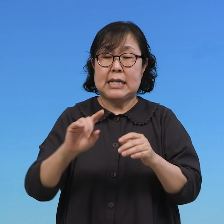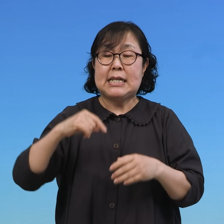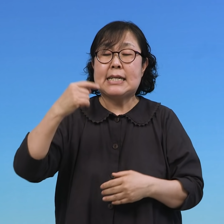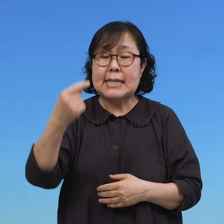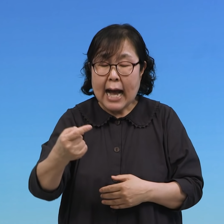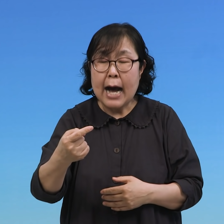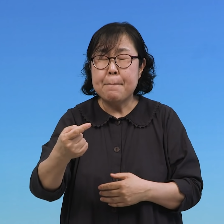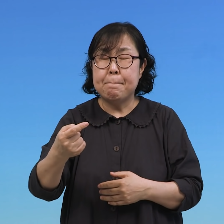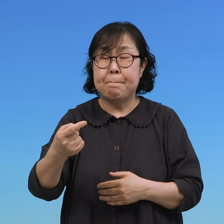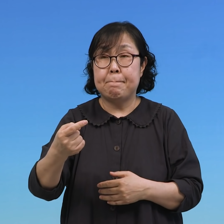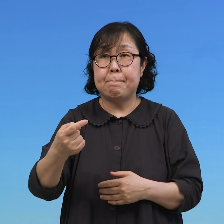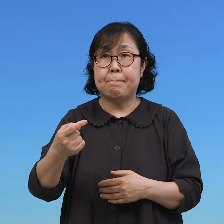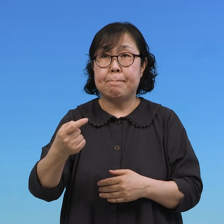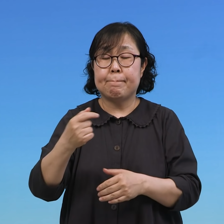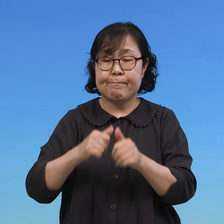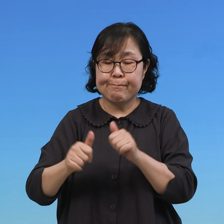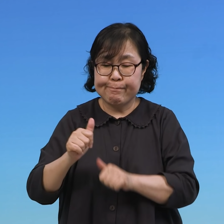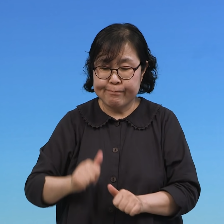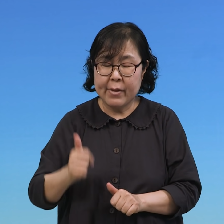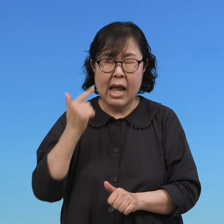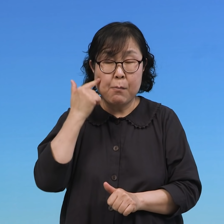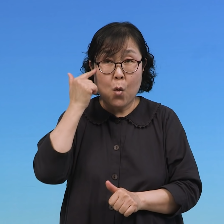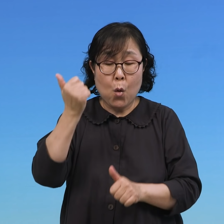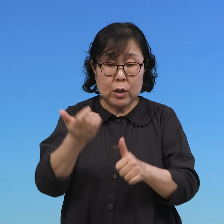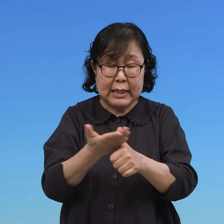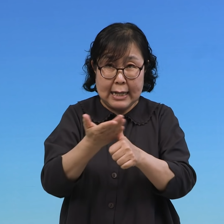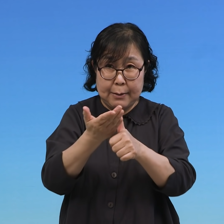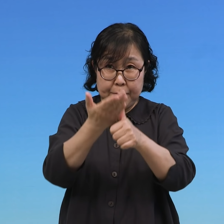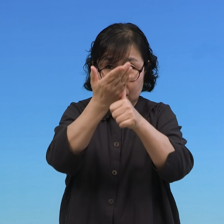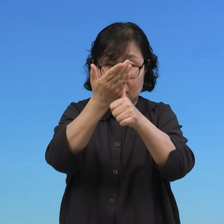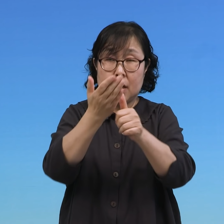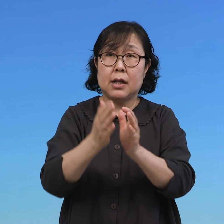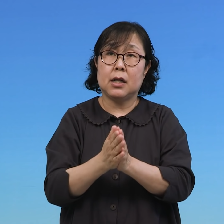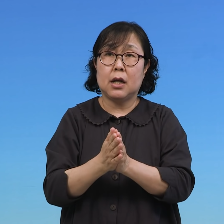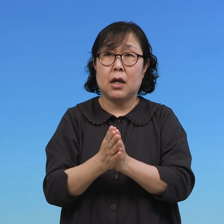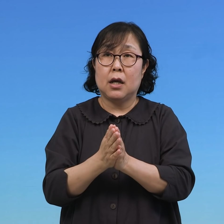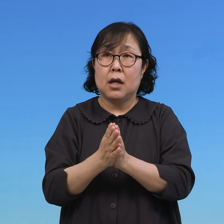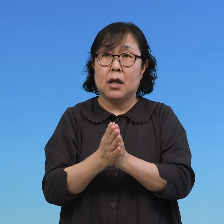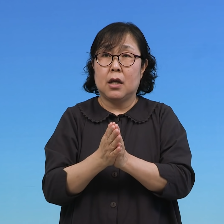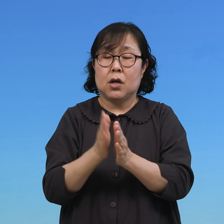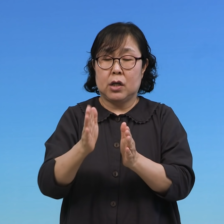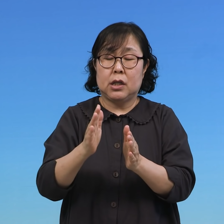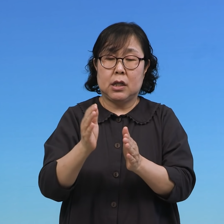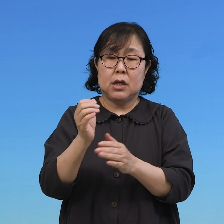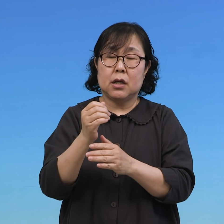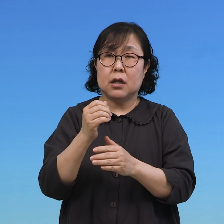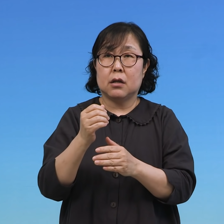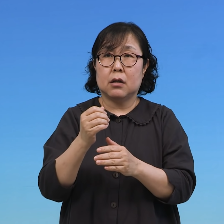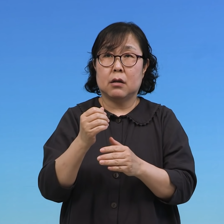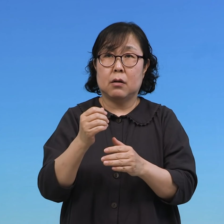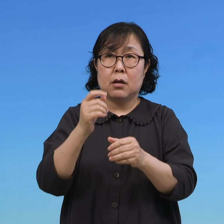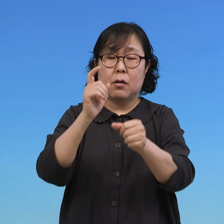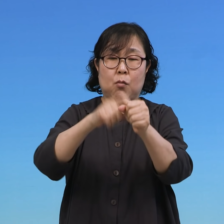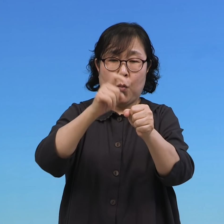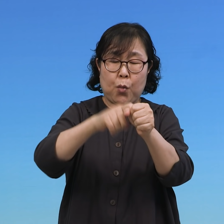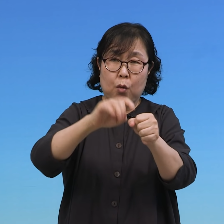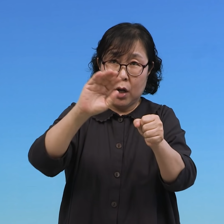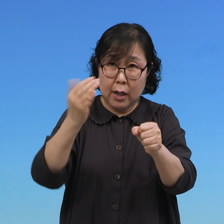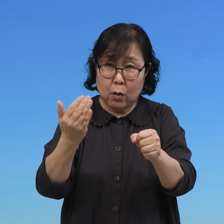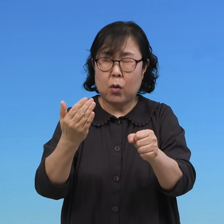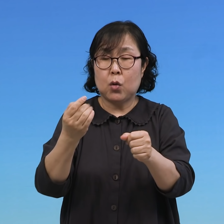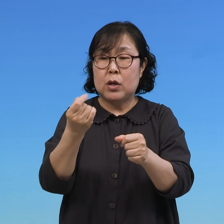젊은 목회자들에게 이것이 용기가 되는 일이 되게 해주시고 많은 작은 교회들에게 이것이 희망이 되게 해주시고